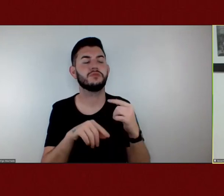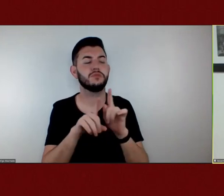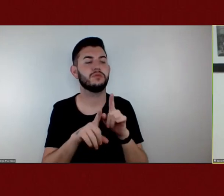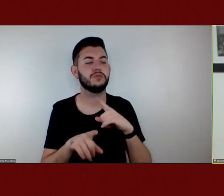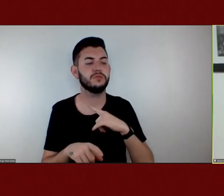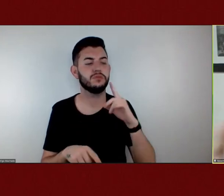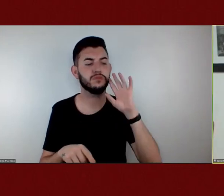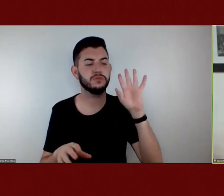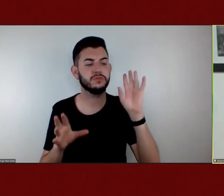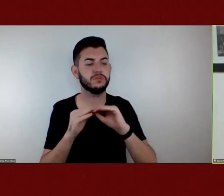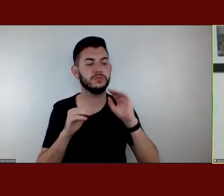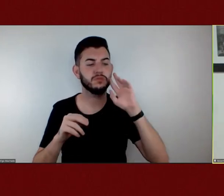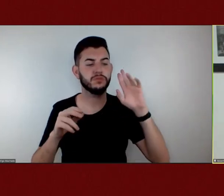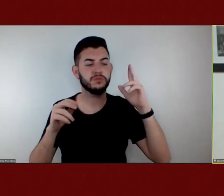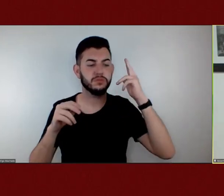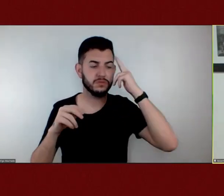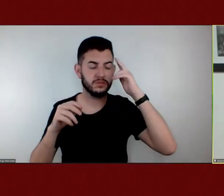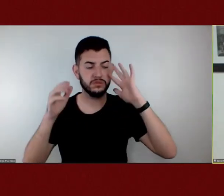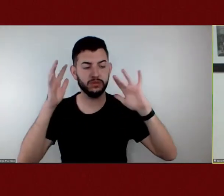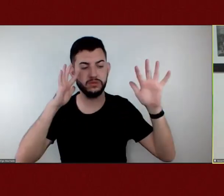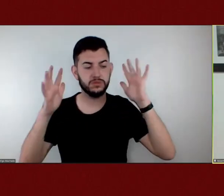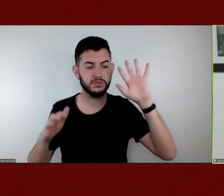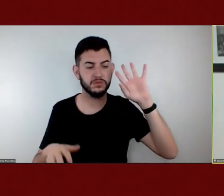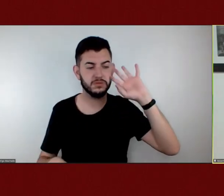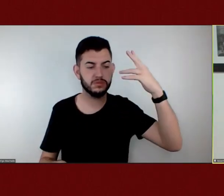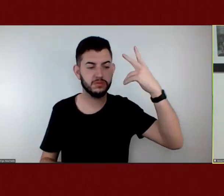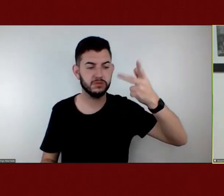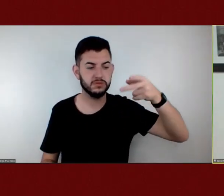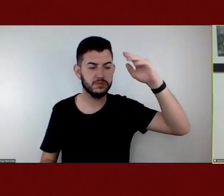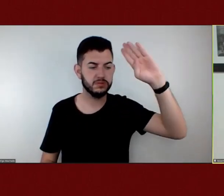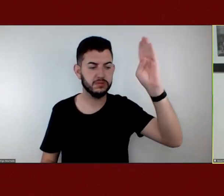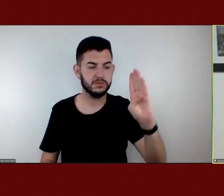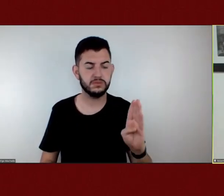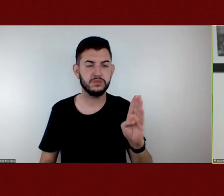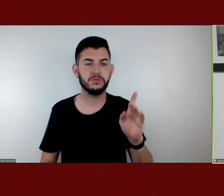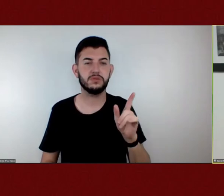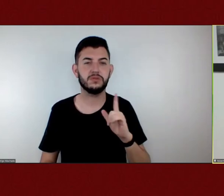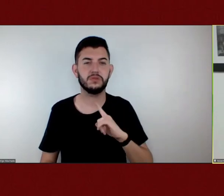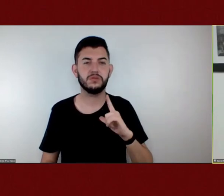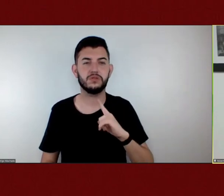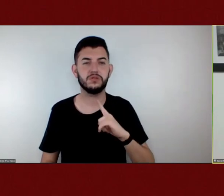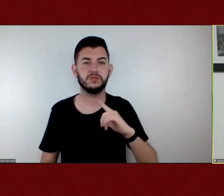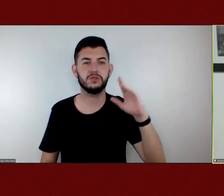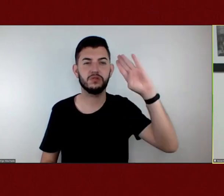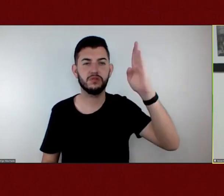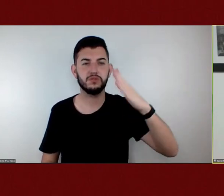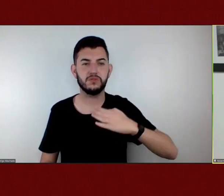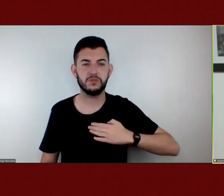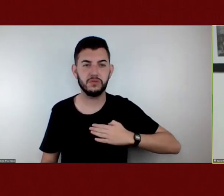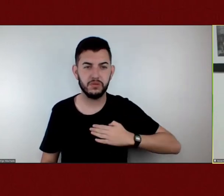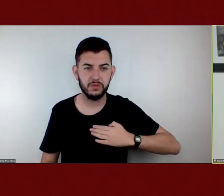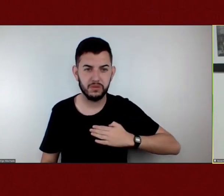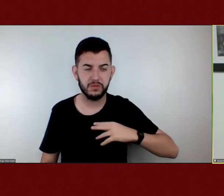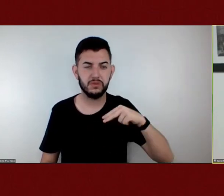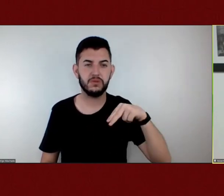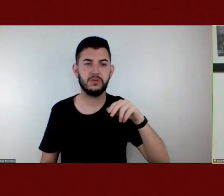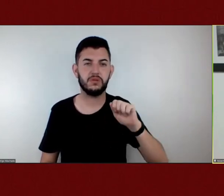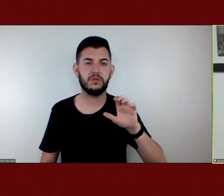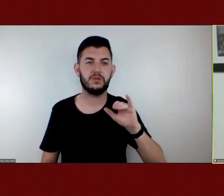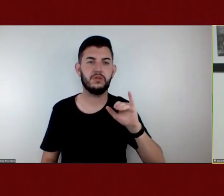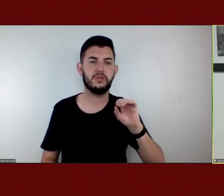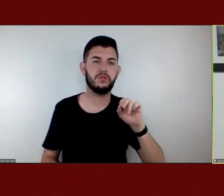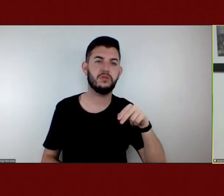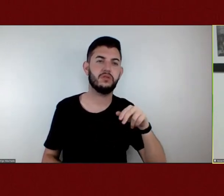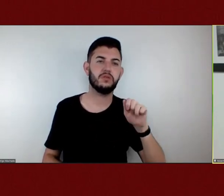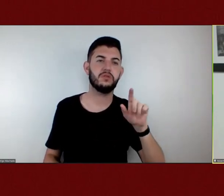que resultaram aqui no Brasil, interessante, o nacionalismo da Semana de Arte